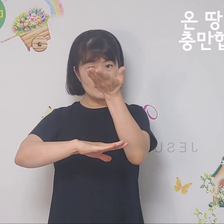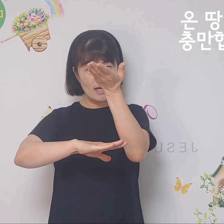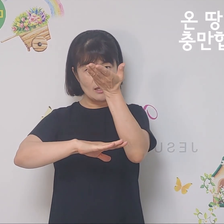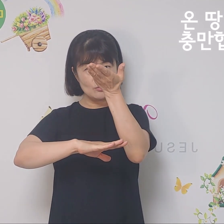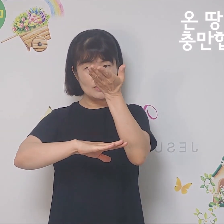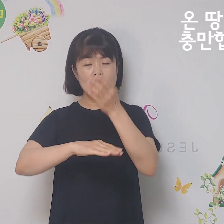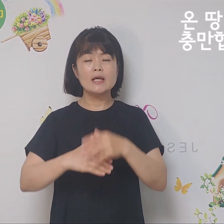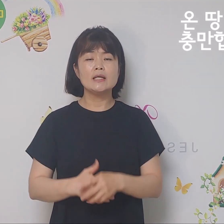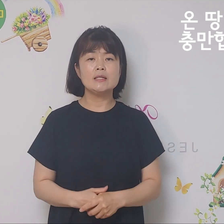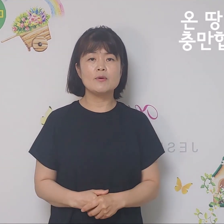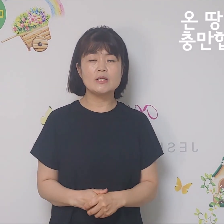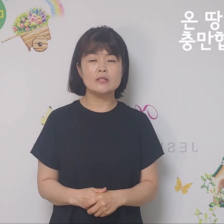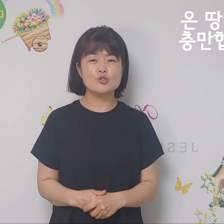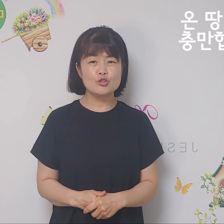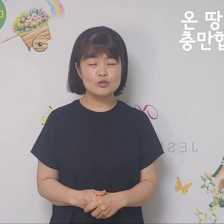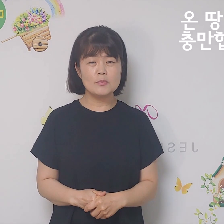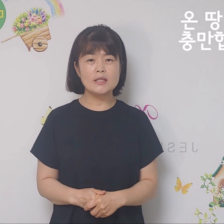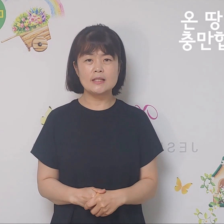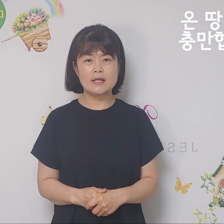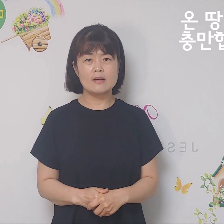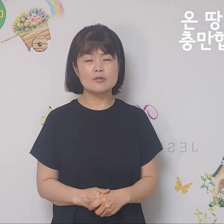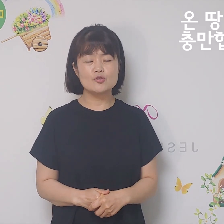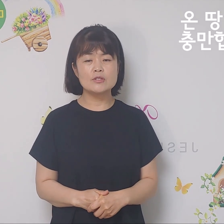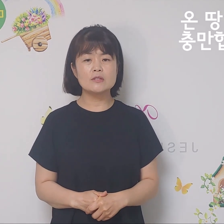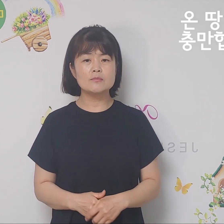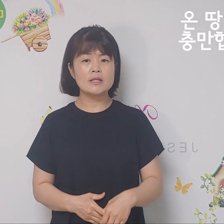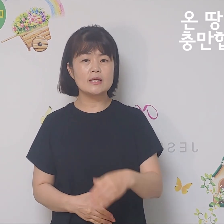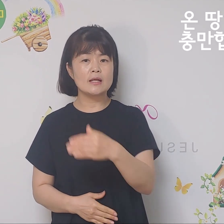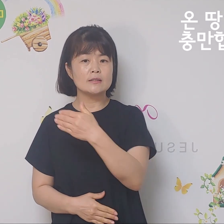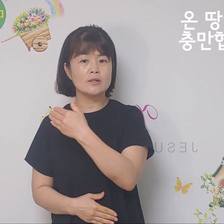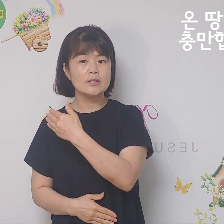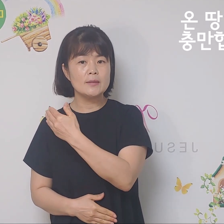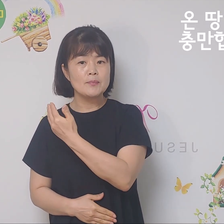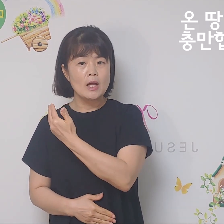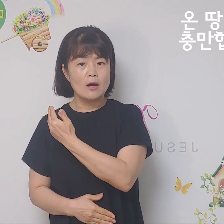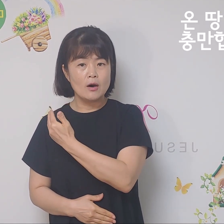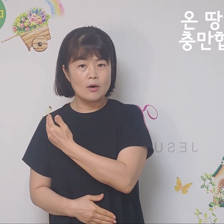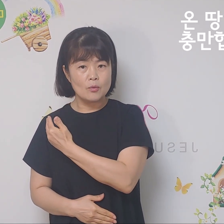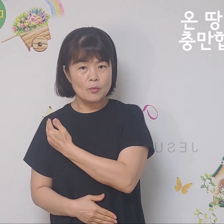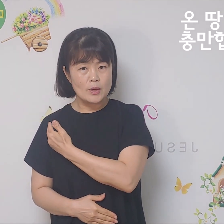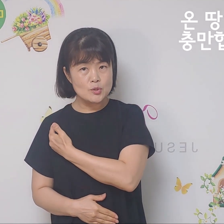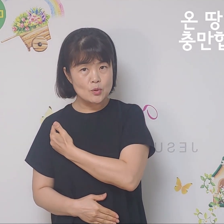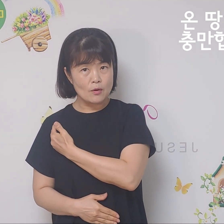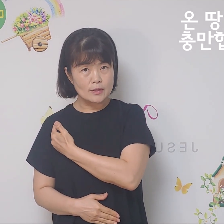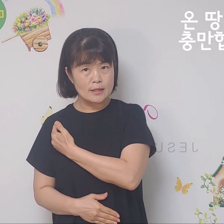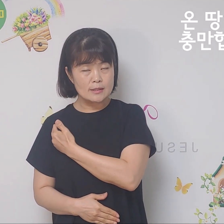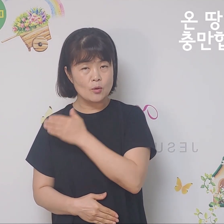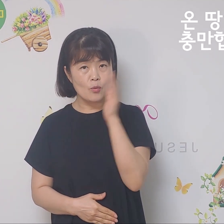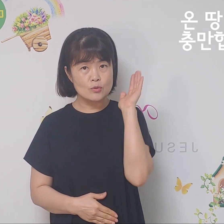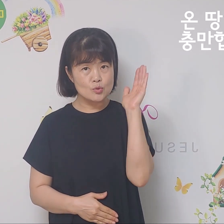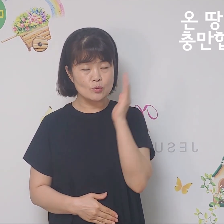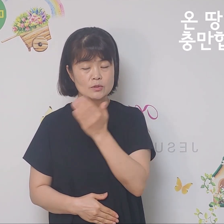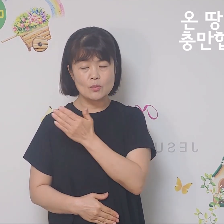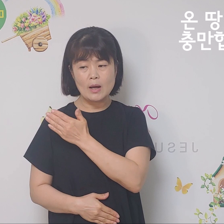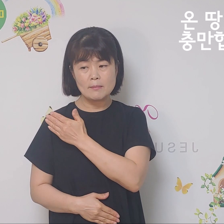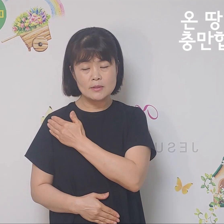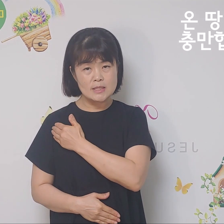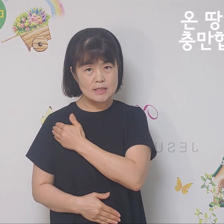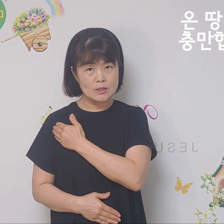했습니다. 위에 이번에는 충만하다예요. 충만하다는 거는 왼쪽 어깨를 오른손으로 한번